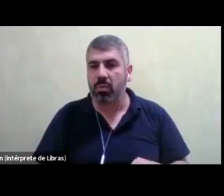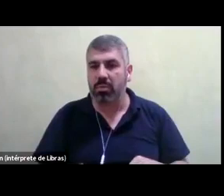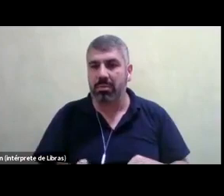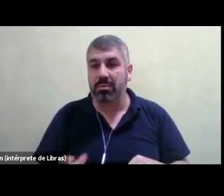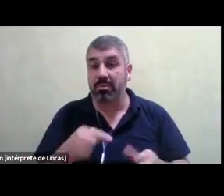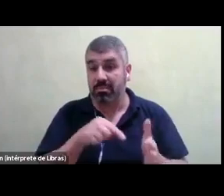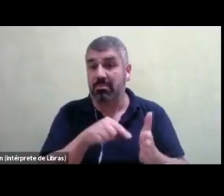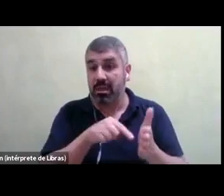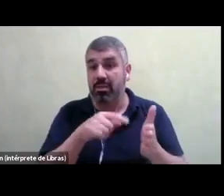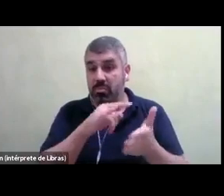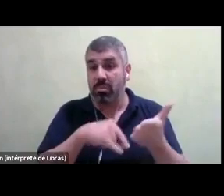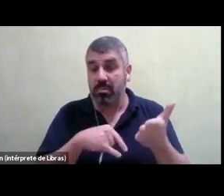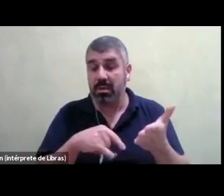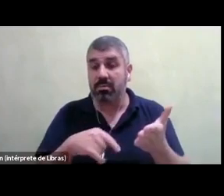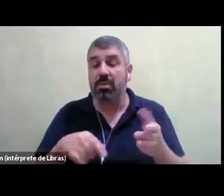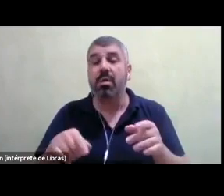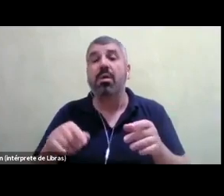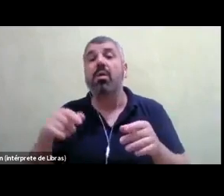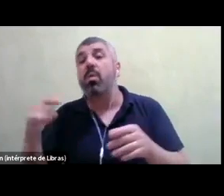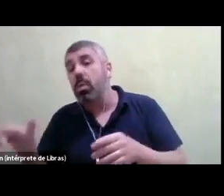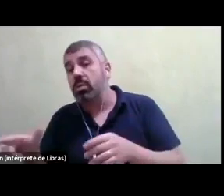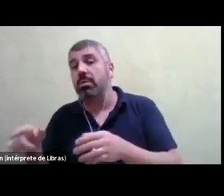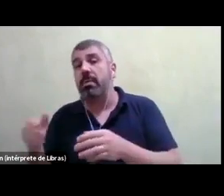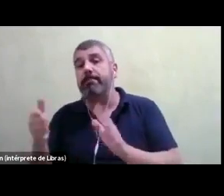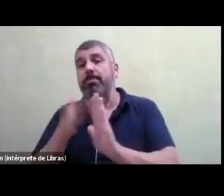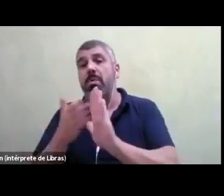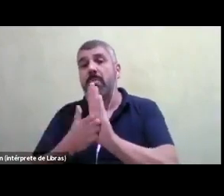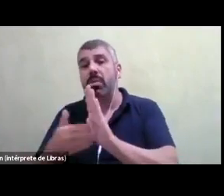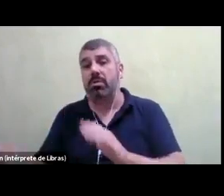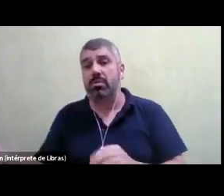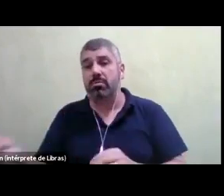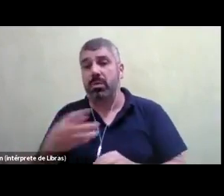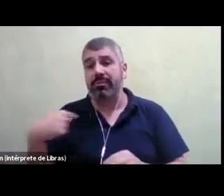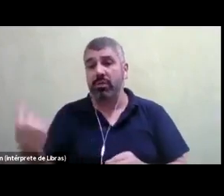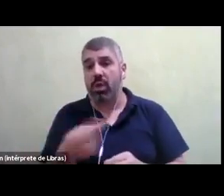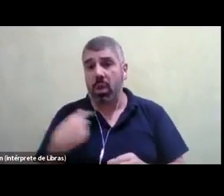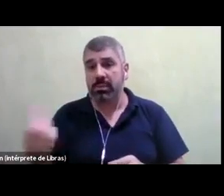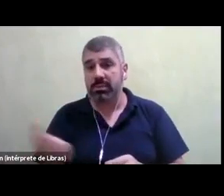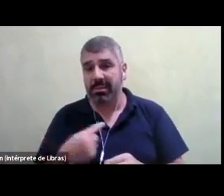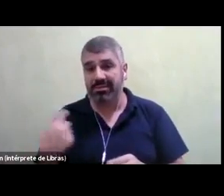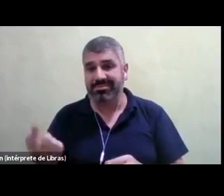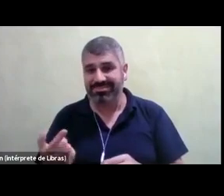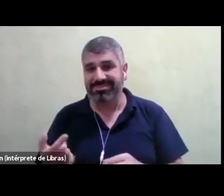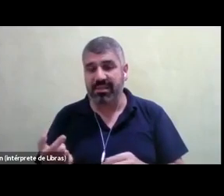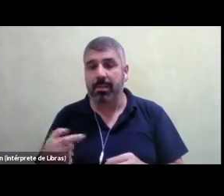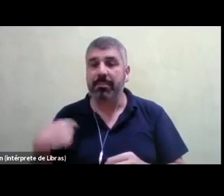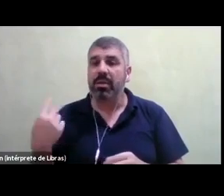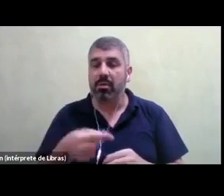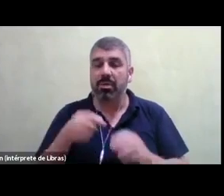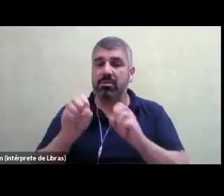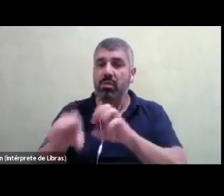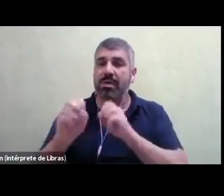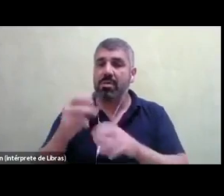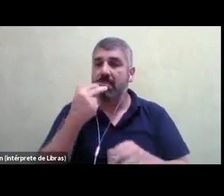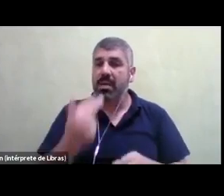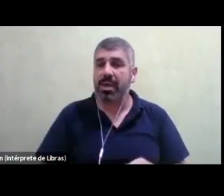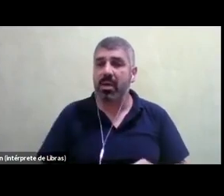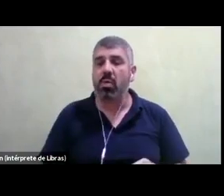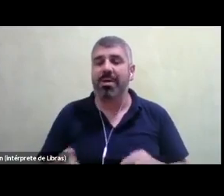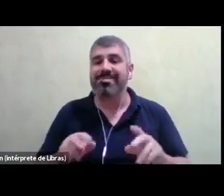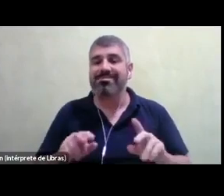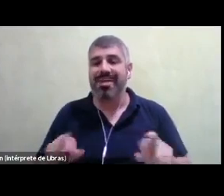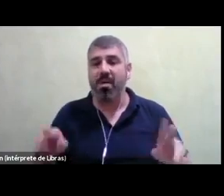que a gente está propondo. Há algumas questões que são muito centrais para nós. Para nós, educação bilíngue não é para